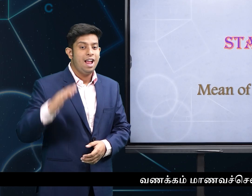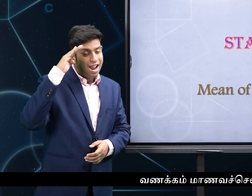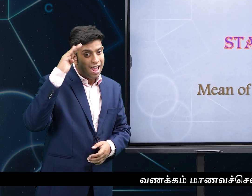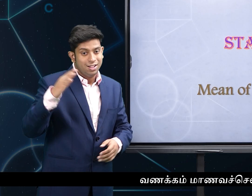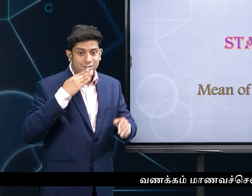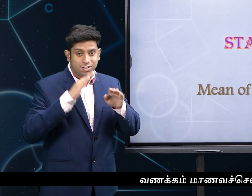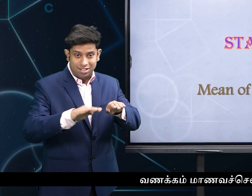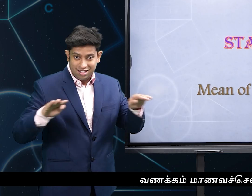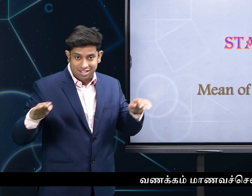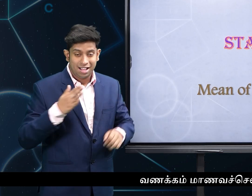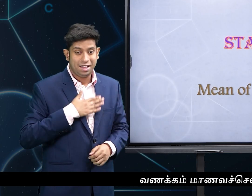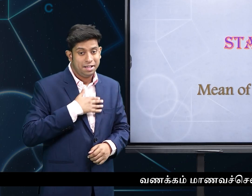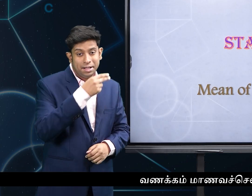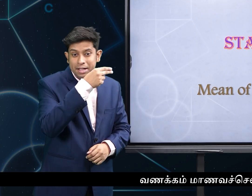வணக்கம் மாணவ செல்வங்களே!